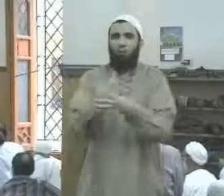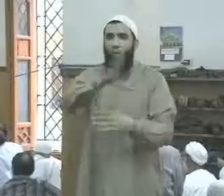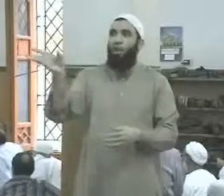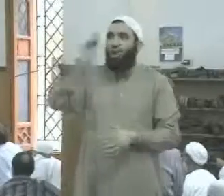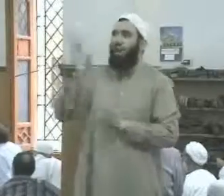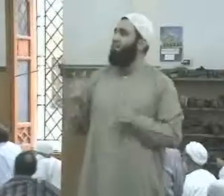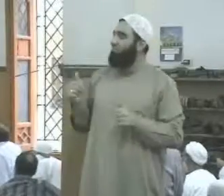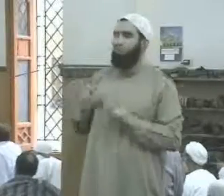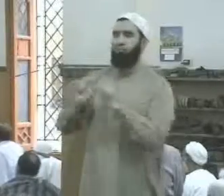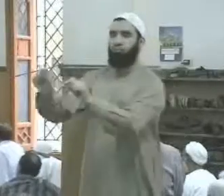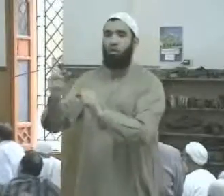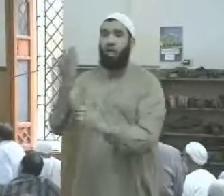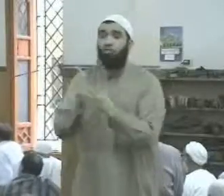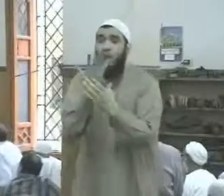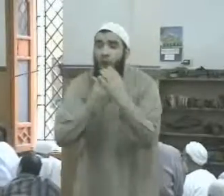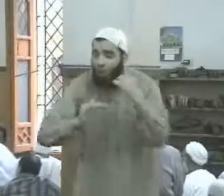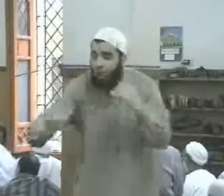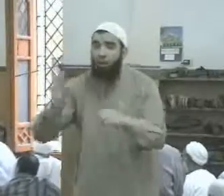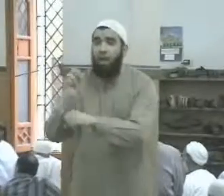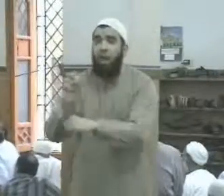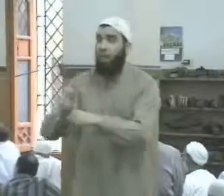وتحصل وجبتك الدسمه الايمانيه